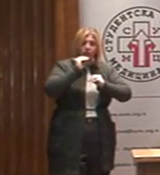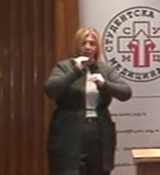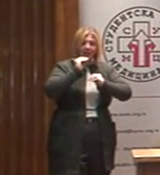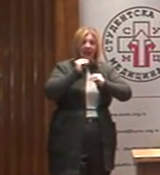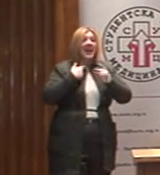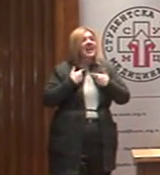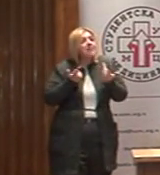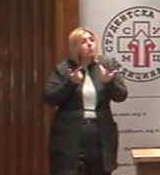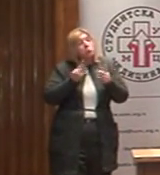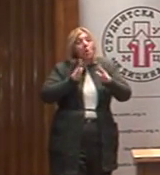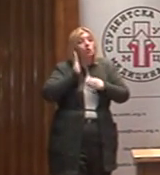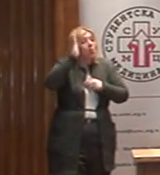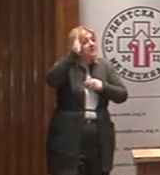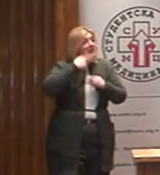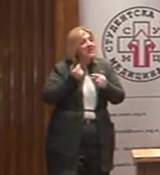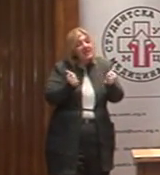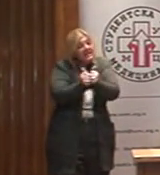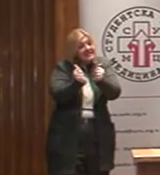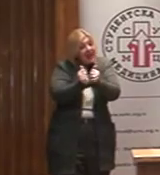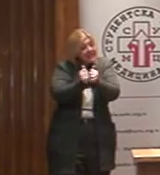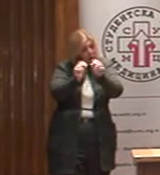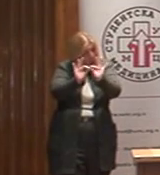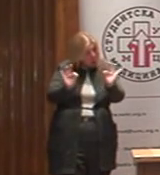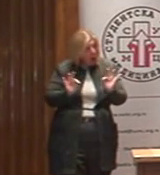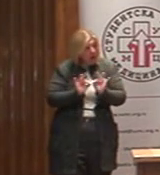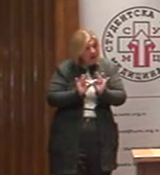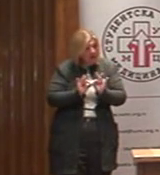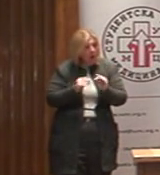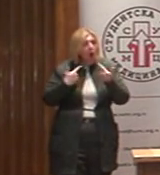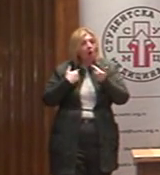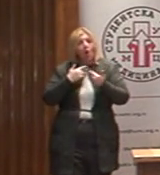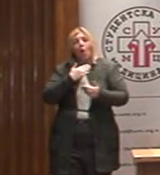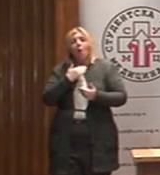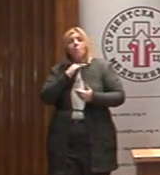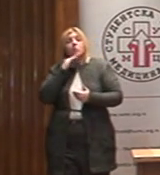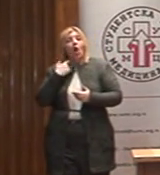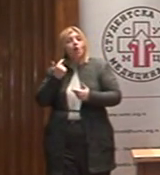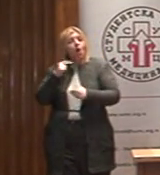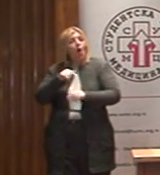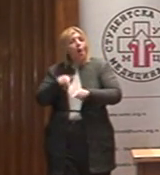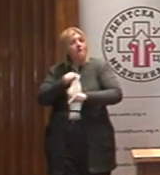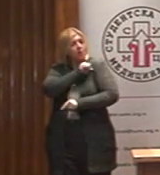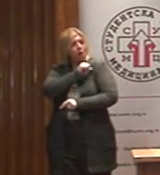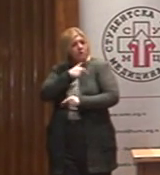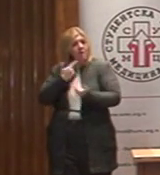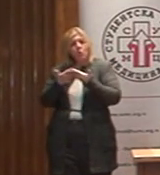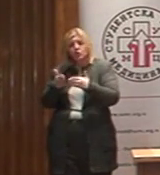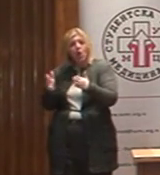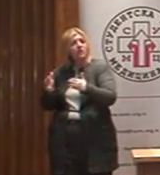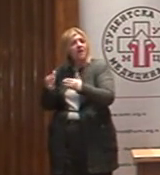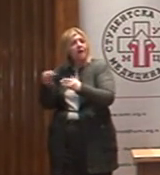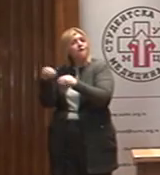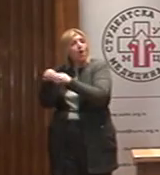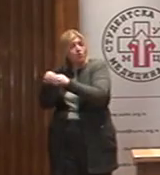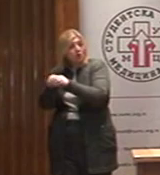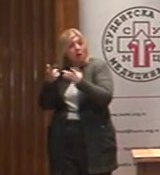zajednički projekat. Ove godine se otvara dosta novih fondova i mogli bismo da konkurišemo za neka sredstva da